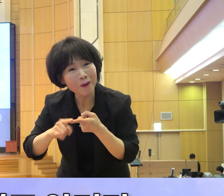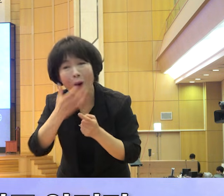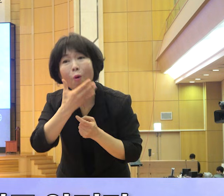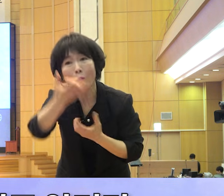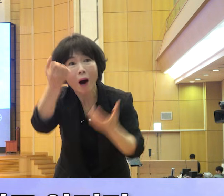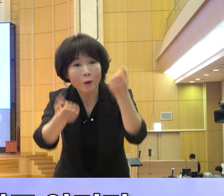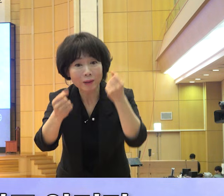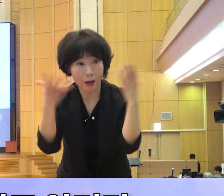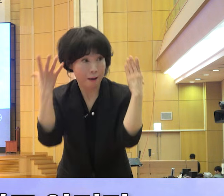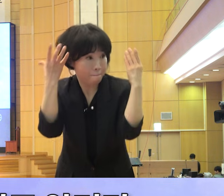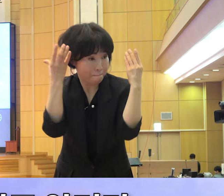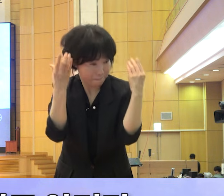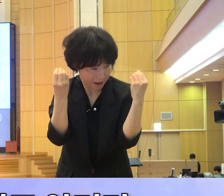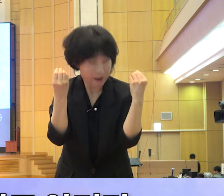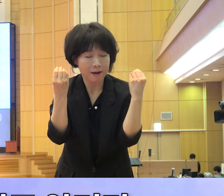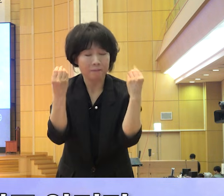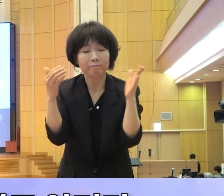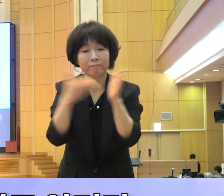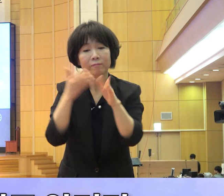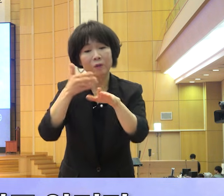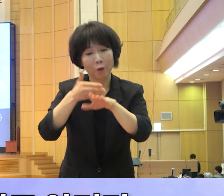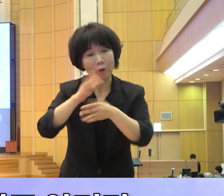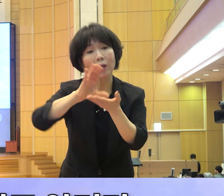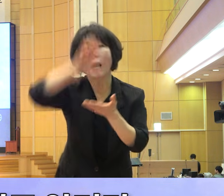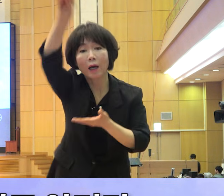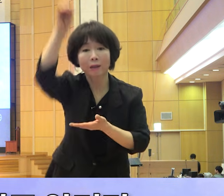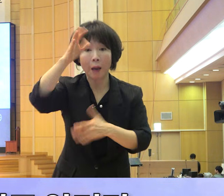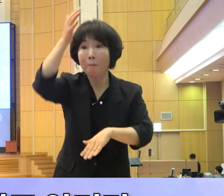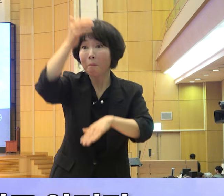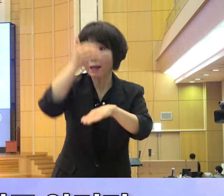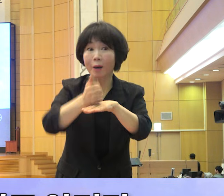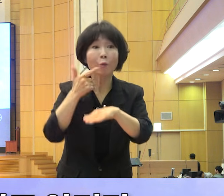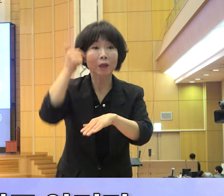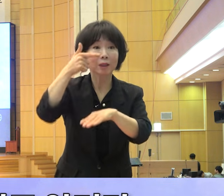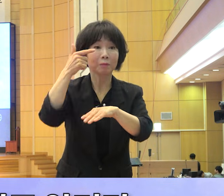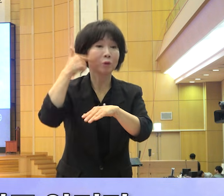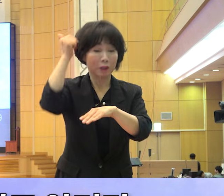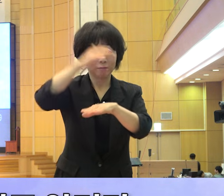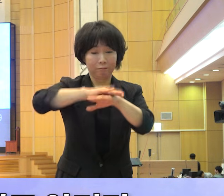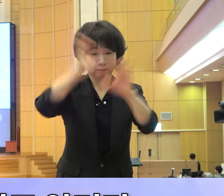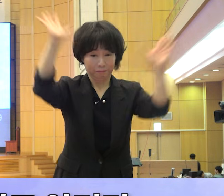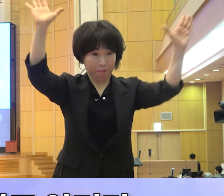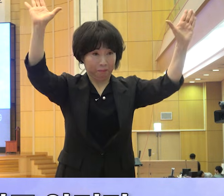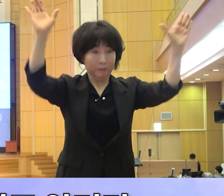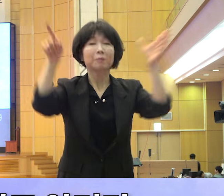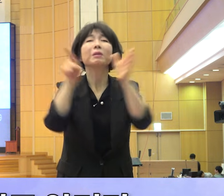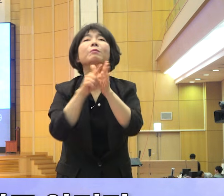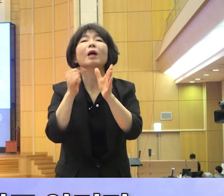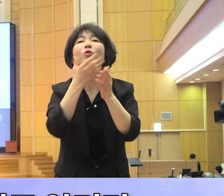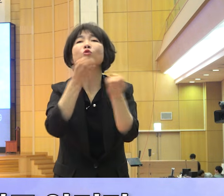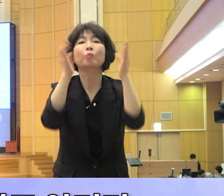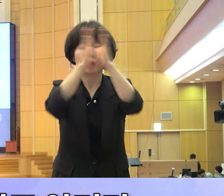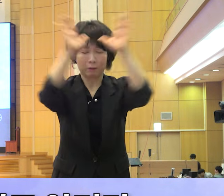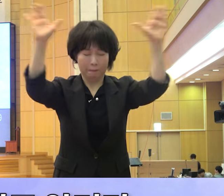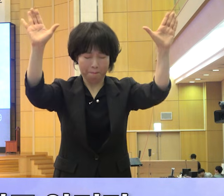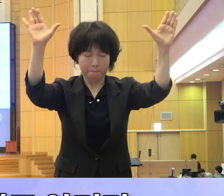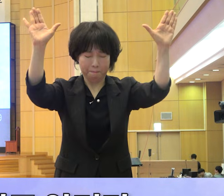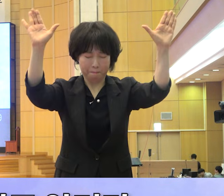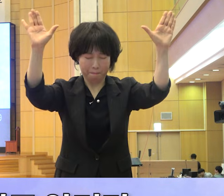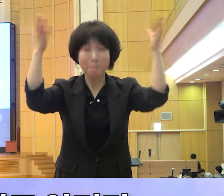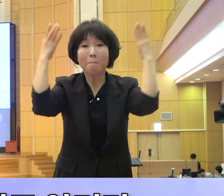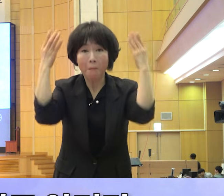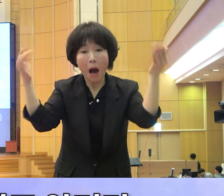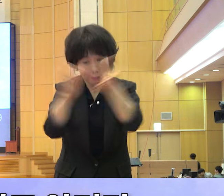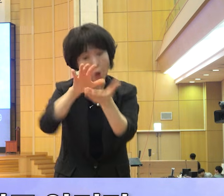있도록 모든 걸 다 하고 주님을 경배하고, 그 다음에 마지막으로 이제 말씀 듣고 믿음으로 축복 기도 받고